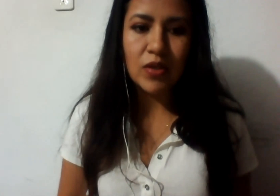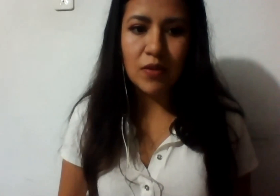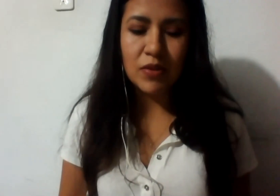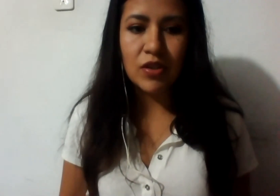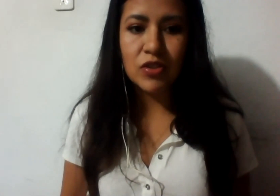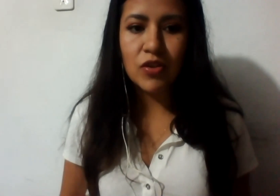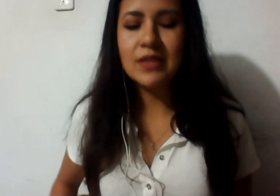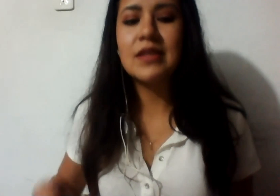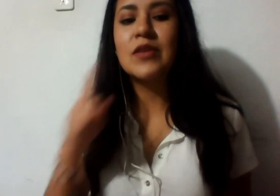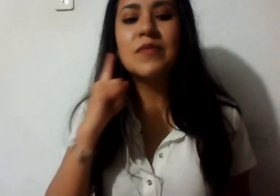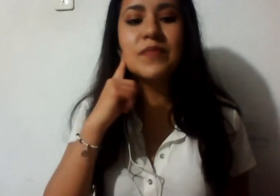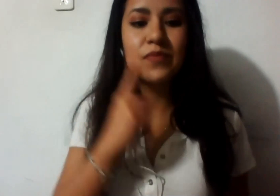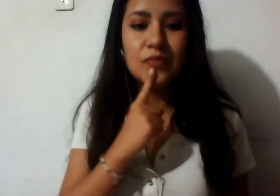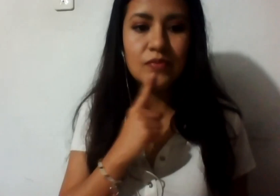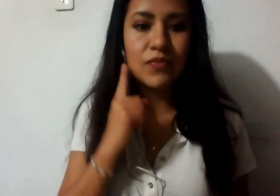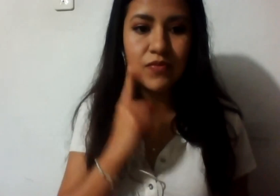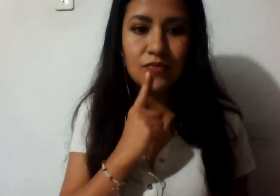¿Tú eres una persona sorda? Es esto.